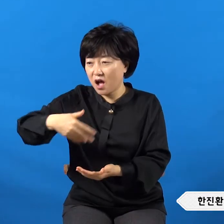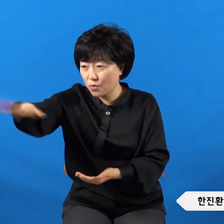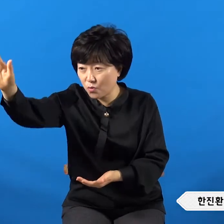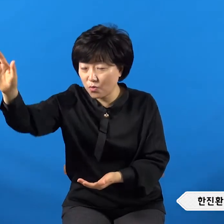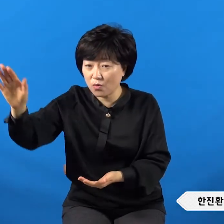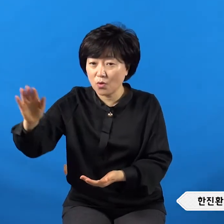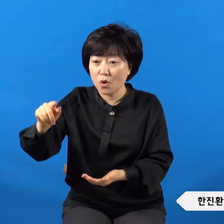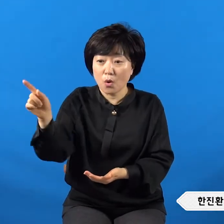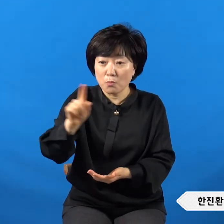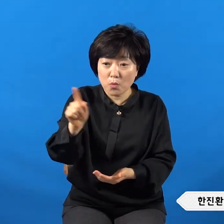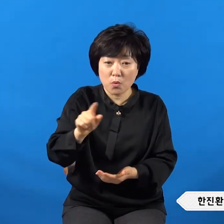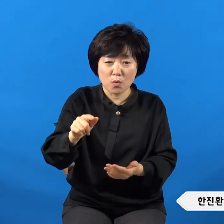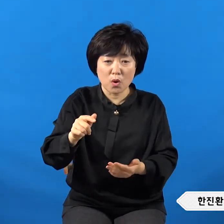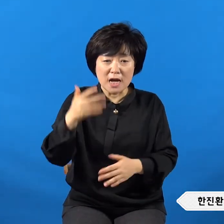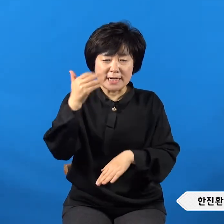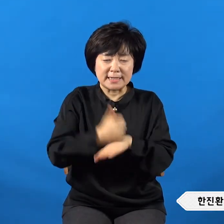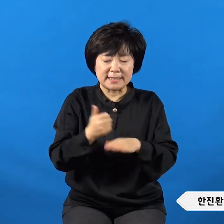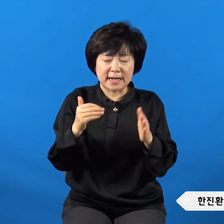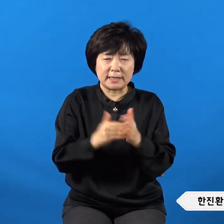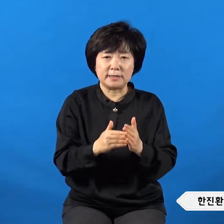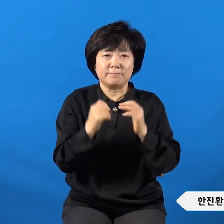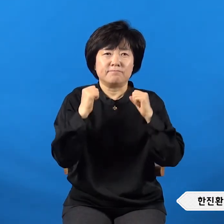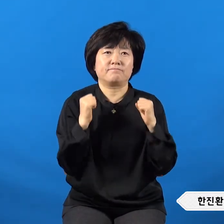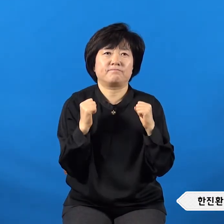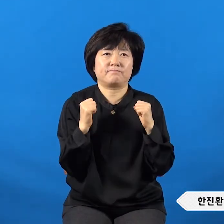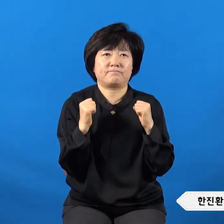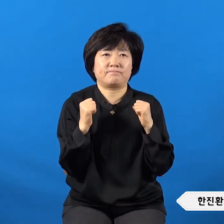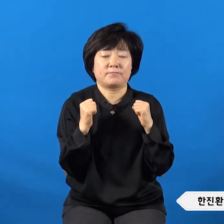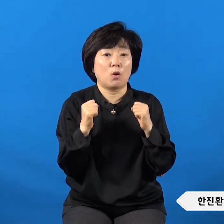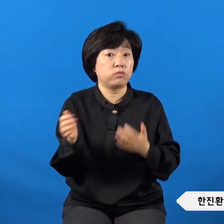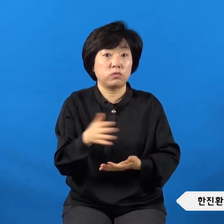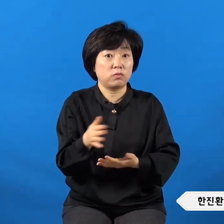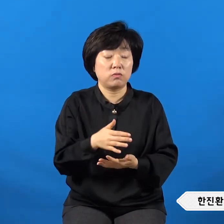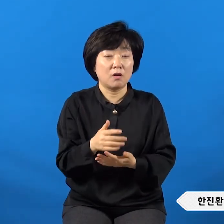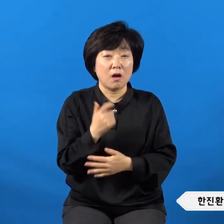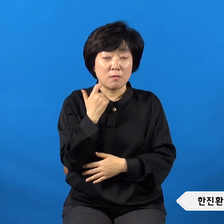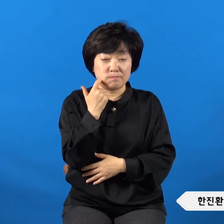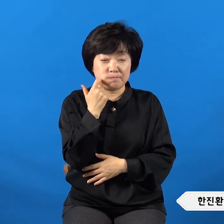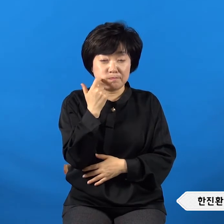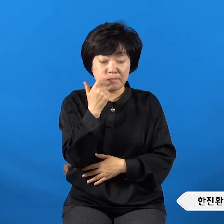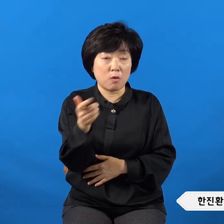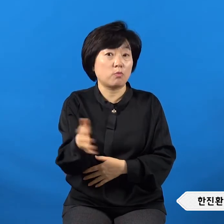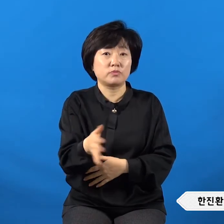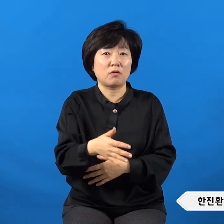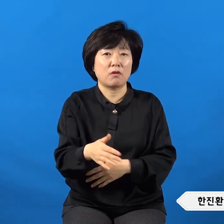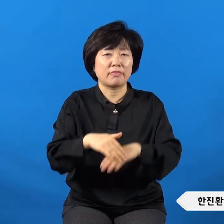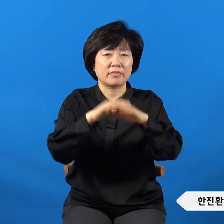그 어떤 것도 제자리에 끝까지 남아 있을 수 있는 것은 하나도 없습니다.